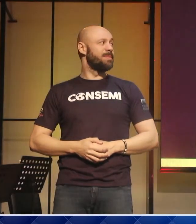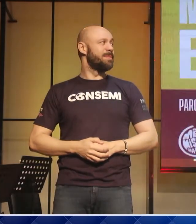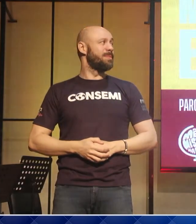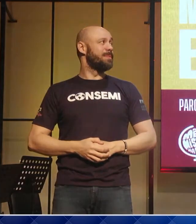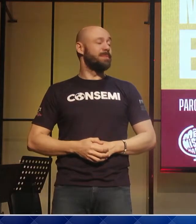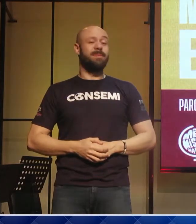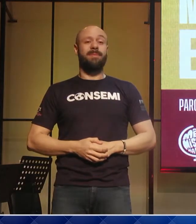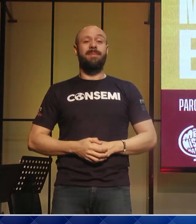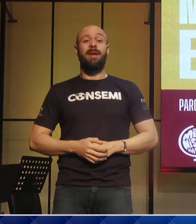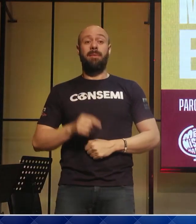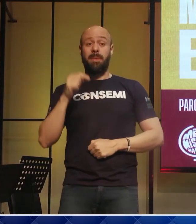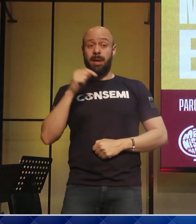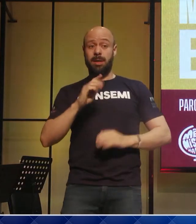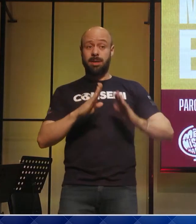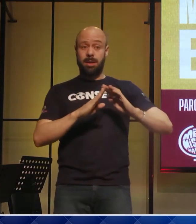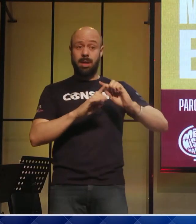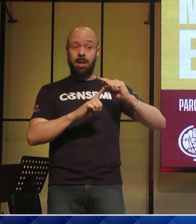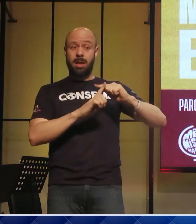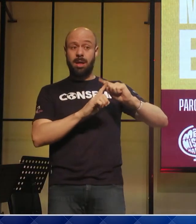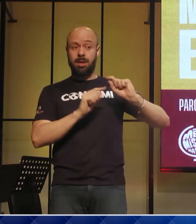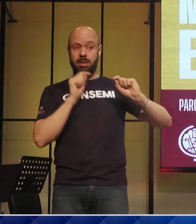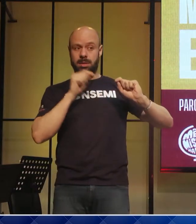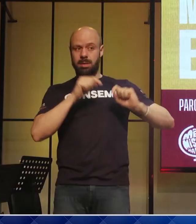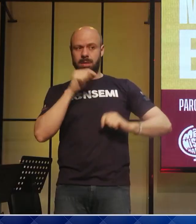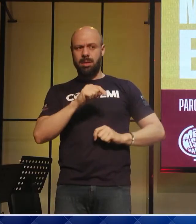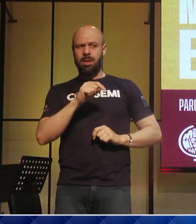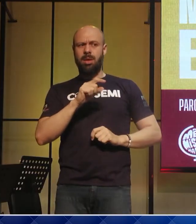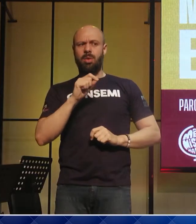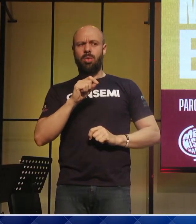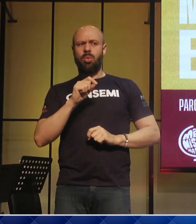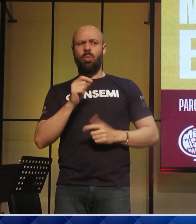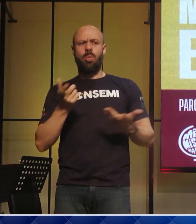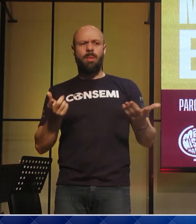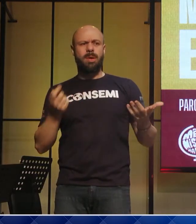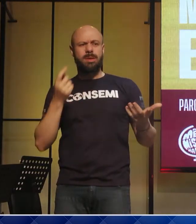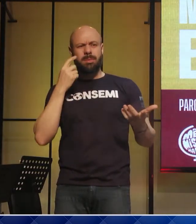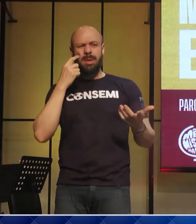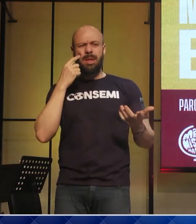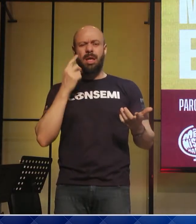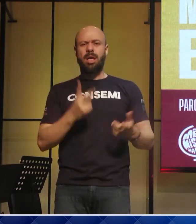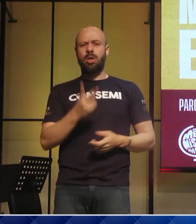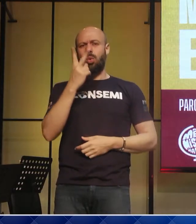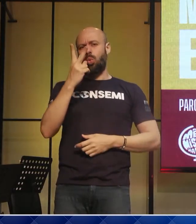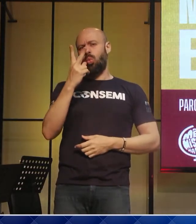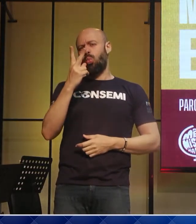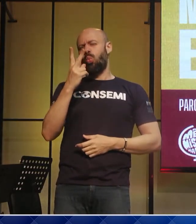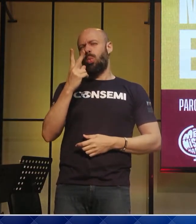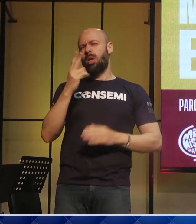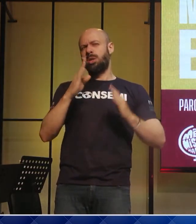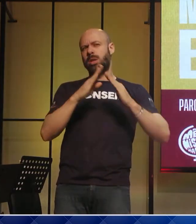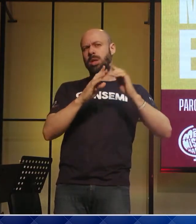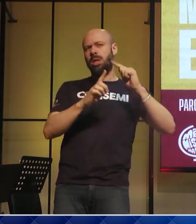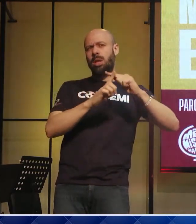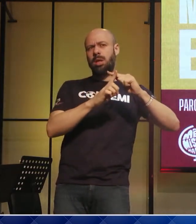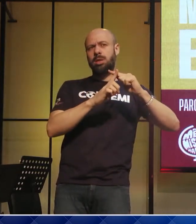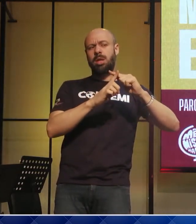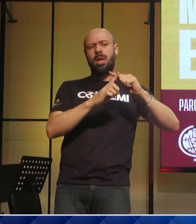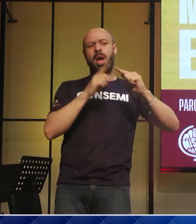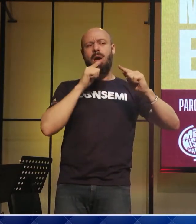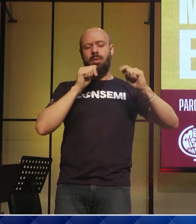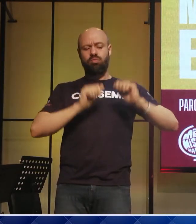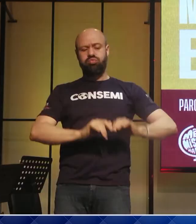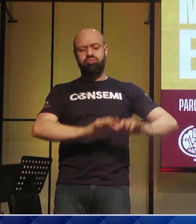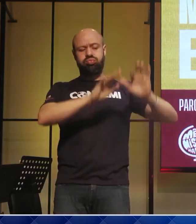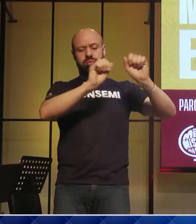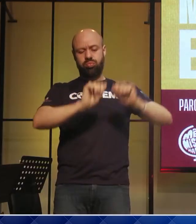Essa igreja, nós tivemos 2 igrejas nossas que a água encheu